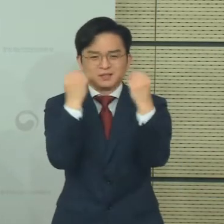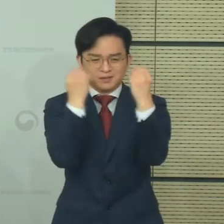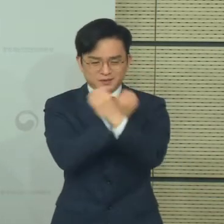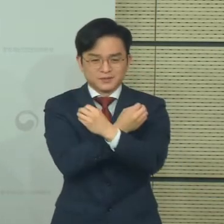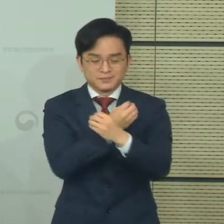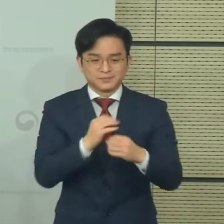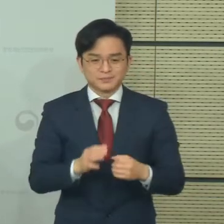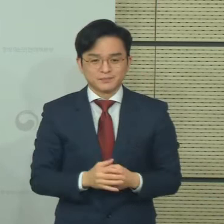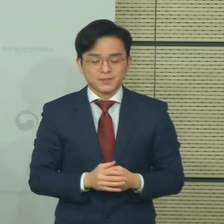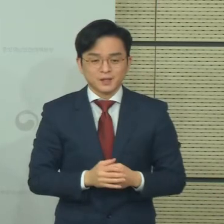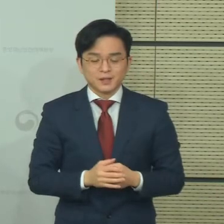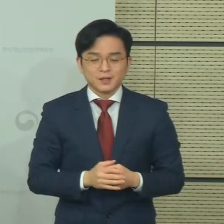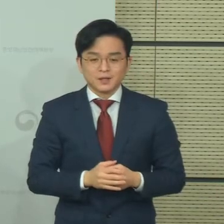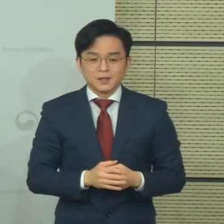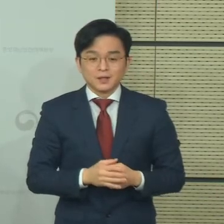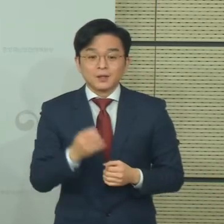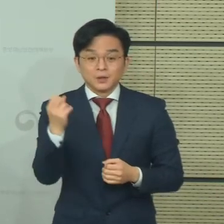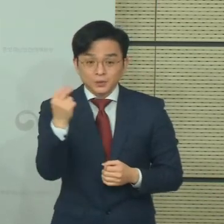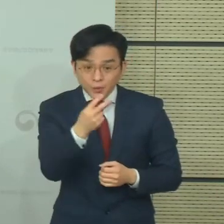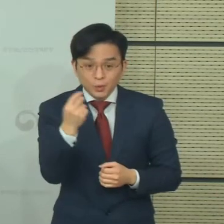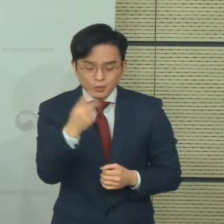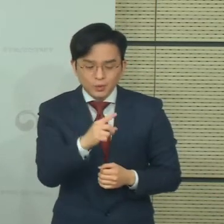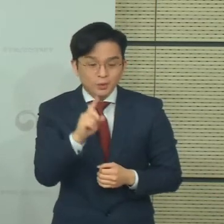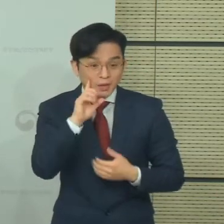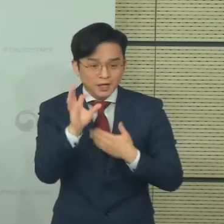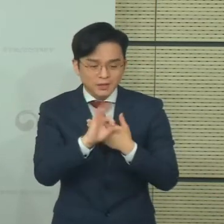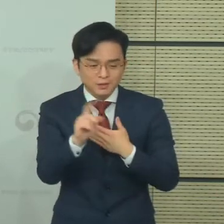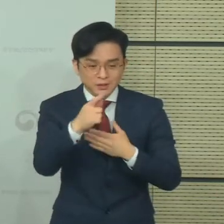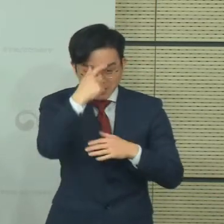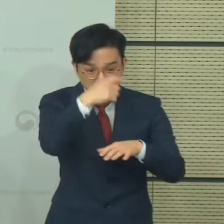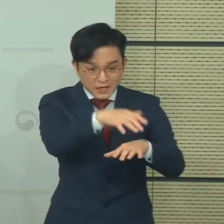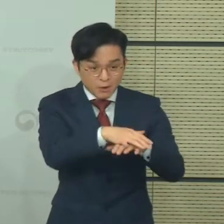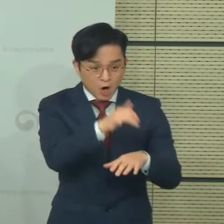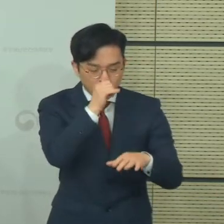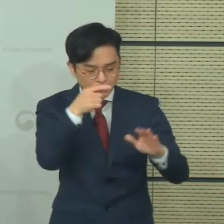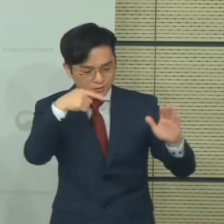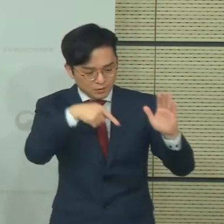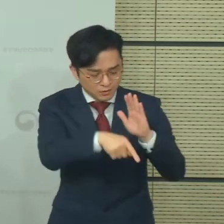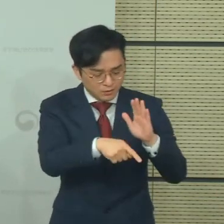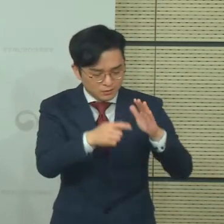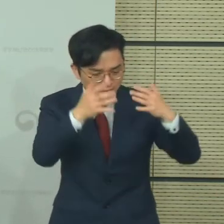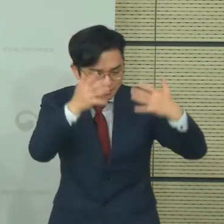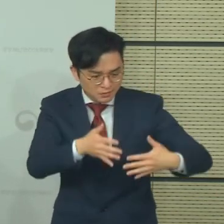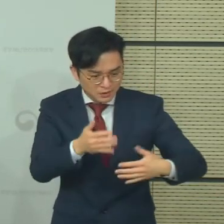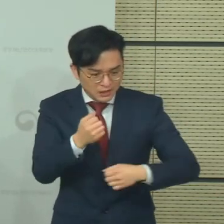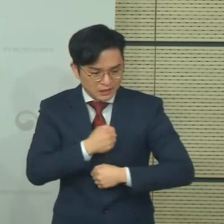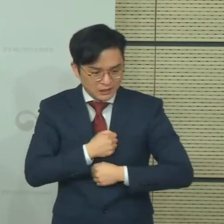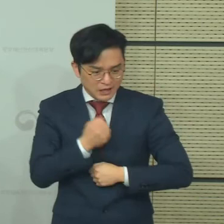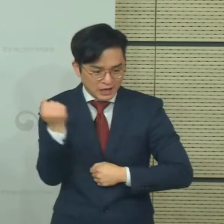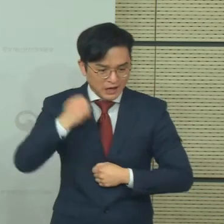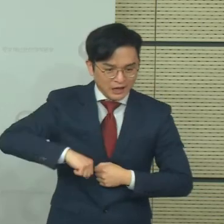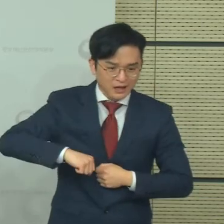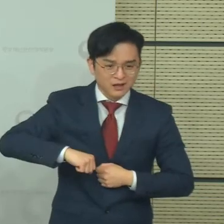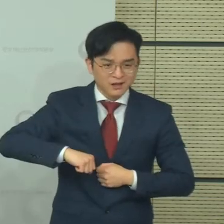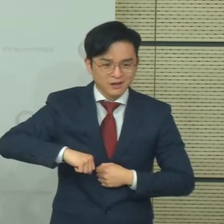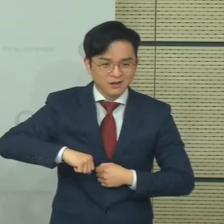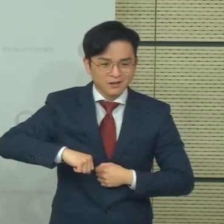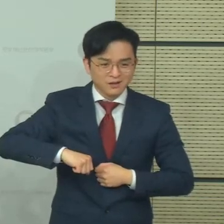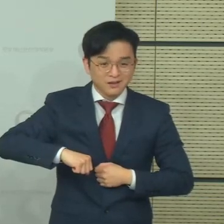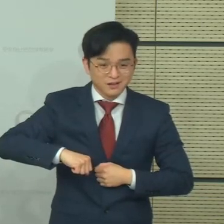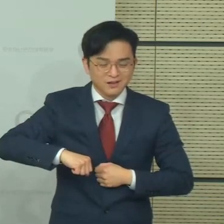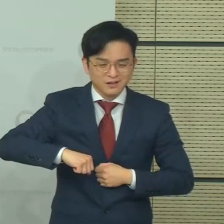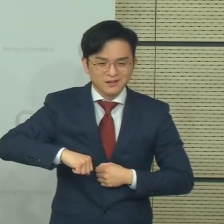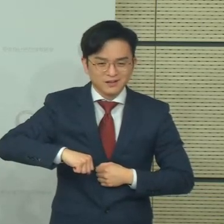많이 있을 것이라고 생각을 합니다. 그런 애매한 경우에는 저희들이 가급적이면 이런 부분에 대해서